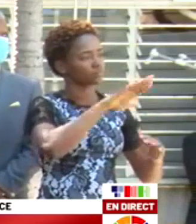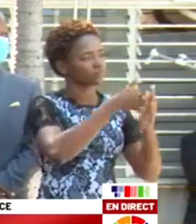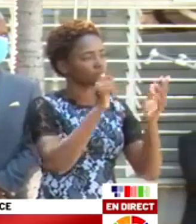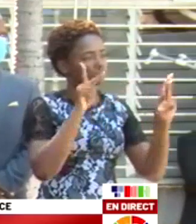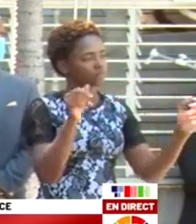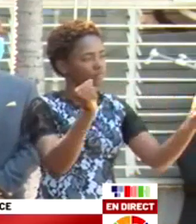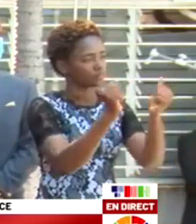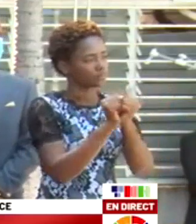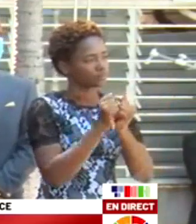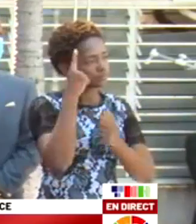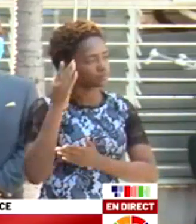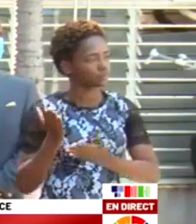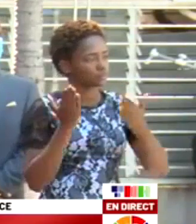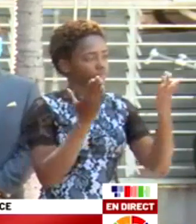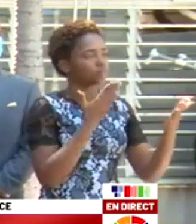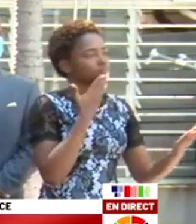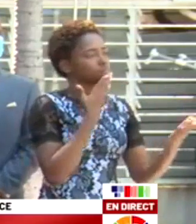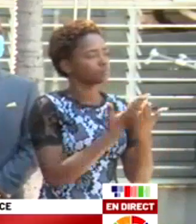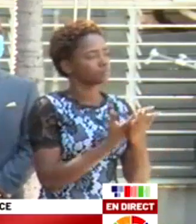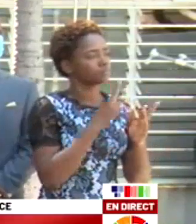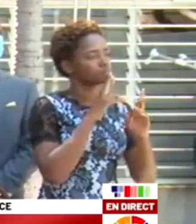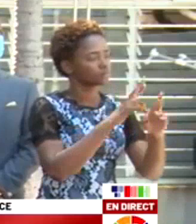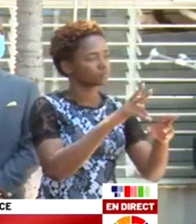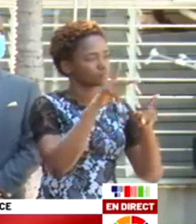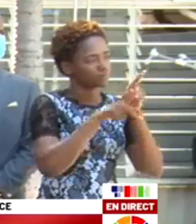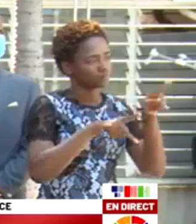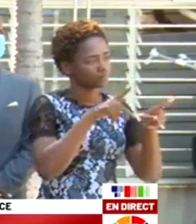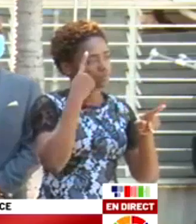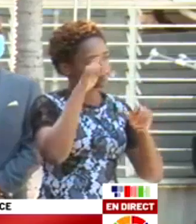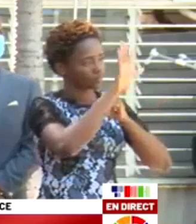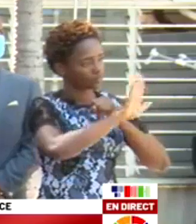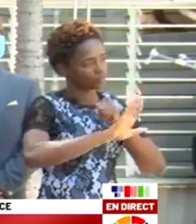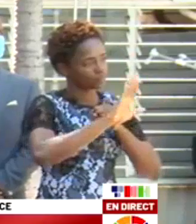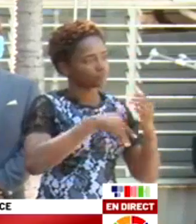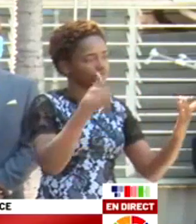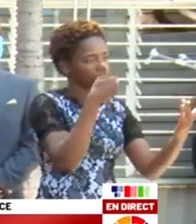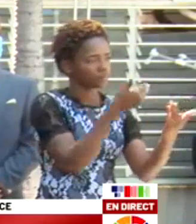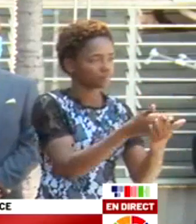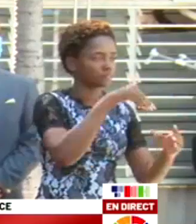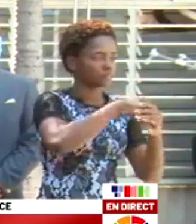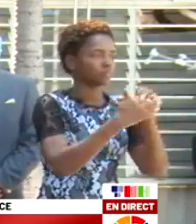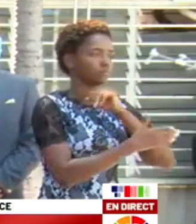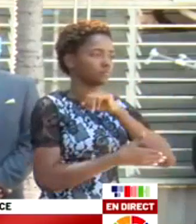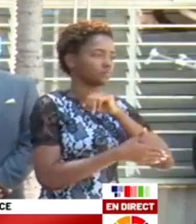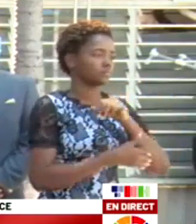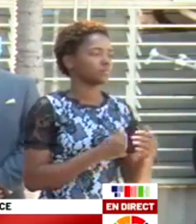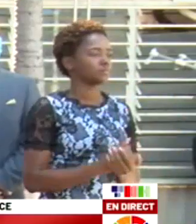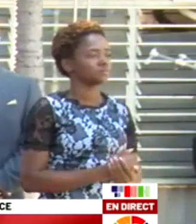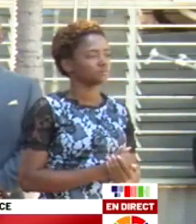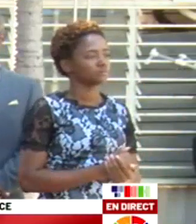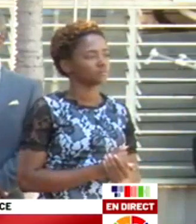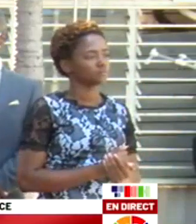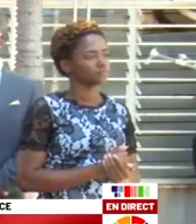le monde pour nous apporter de bons résultats à peuple là, pour que la sécurité tourne dans le pays. Et en